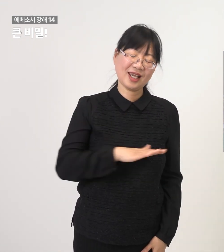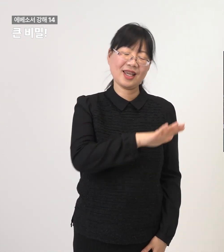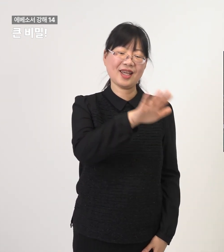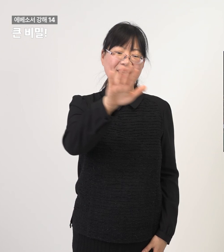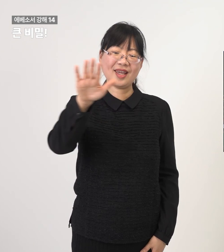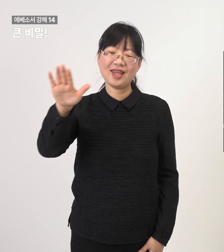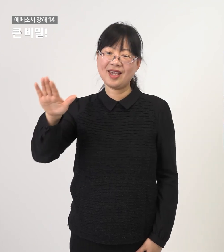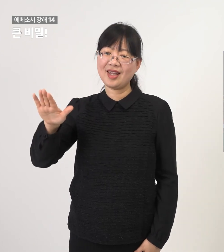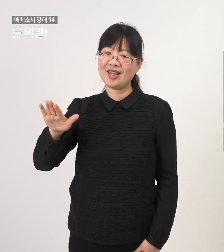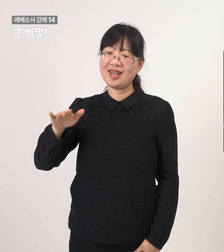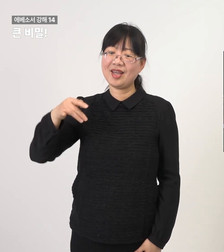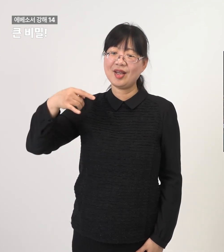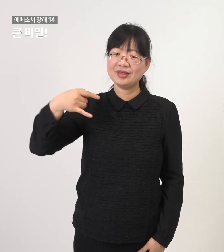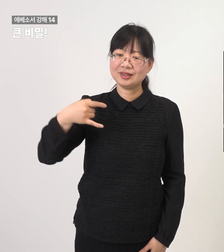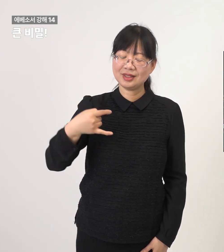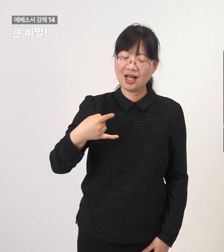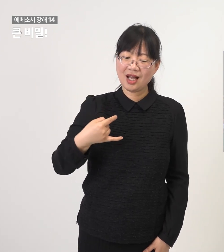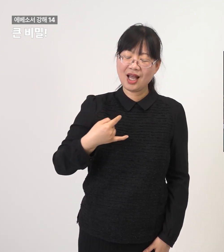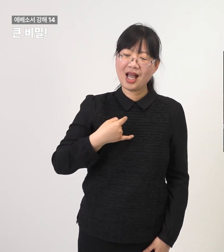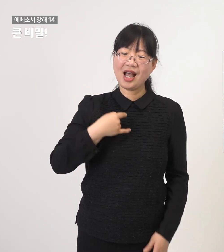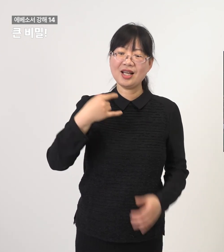우리에게